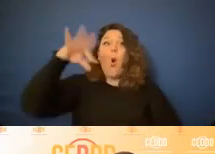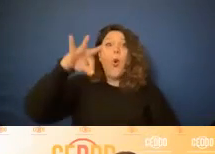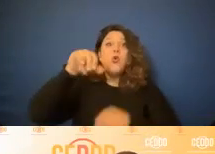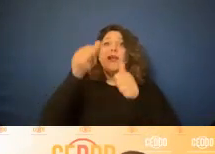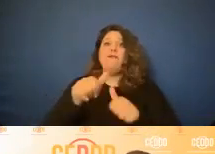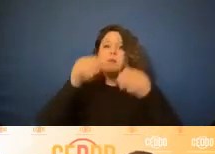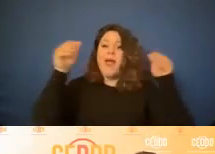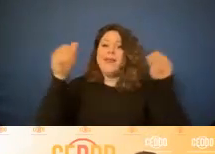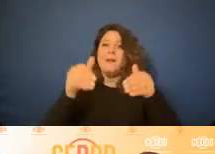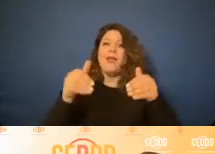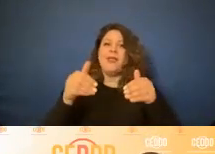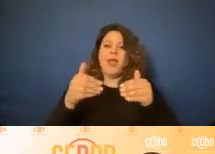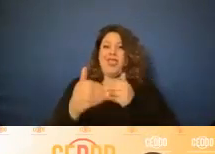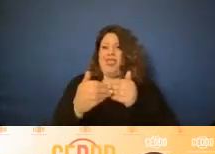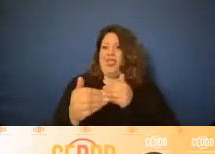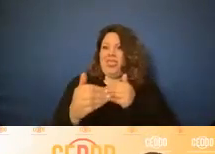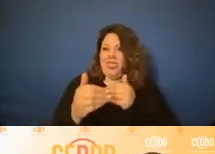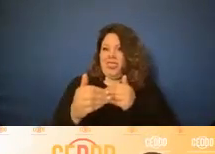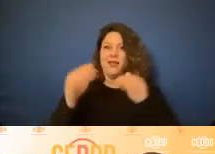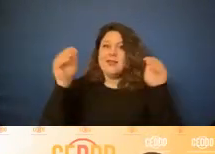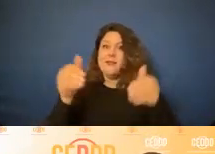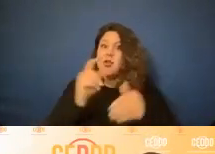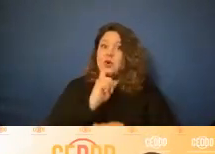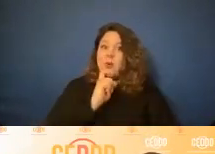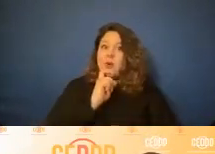solucionar el problema, solamente a corto plazo, es coger a un profesional